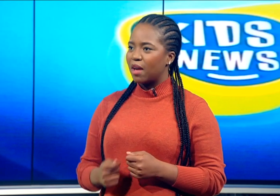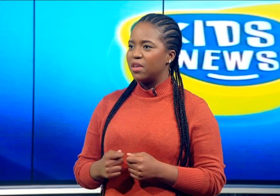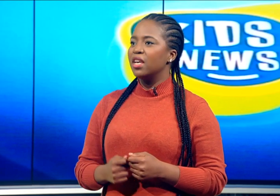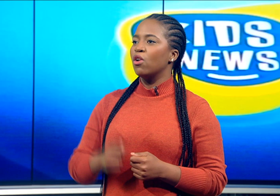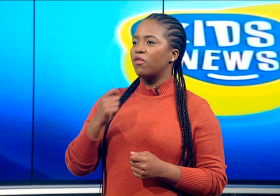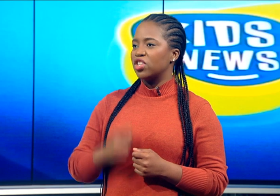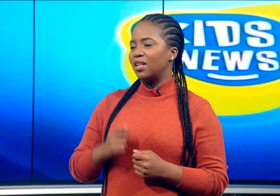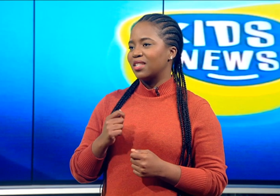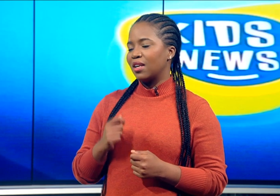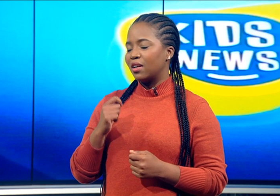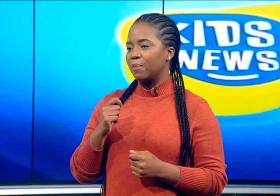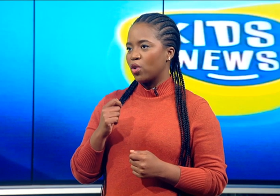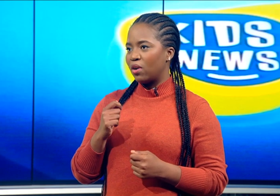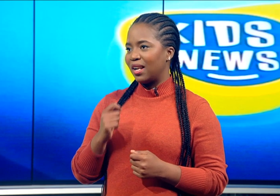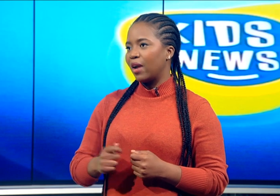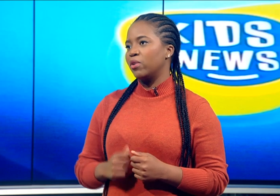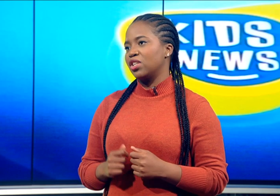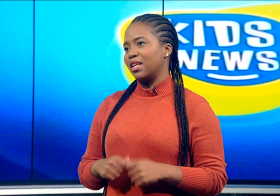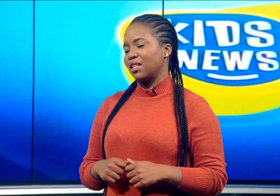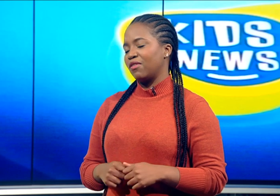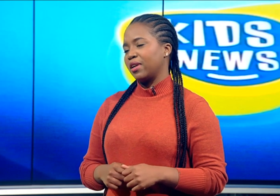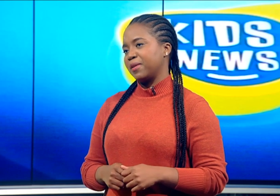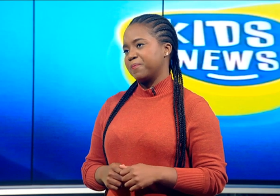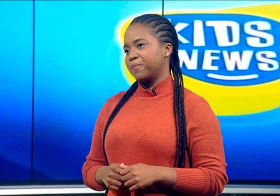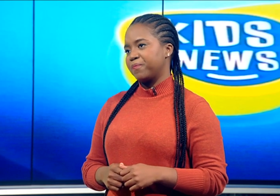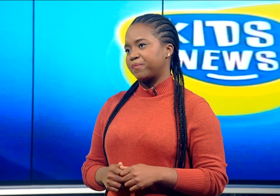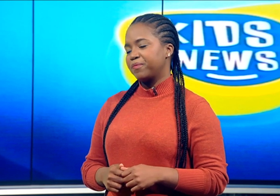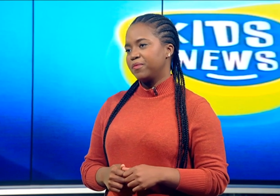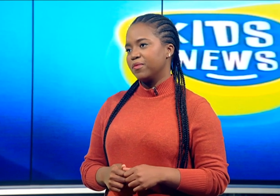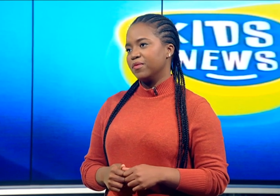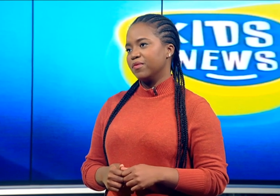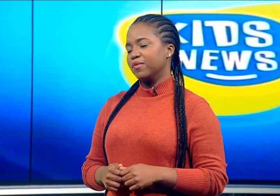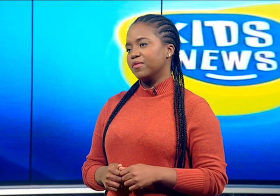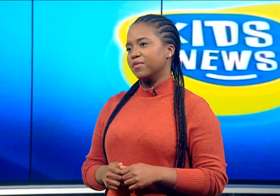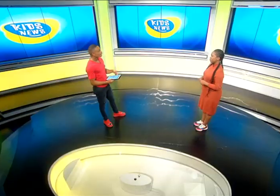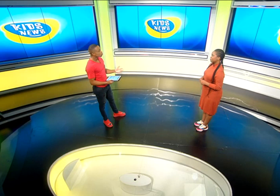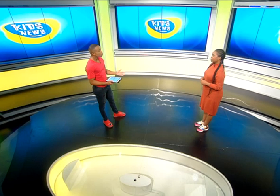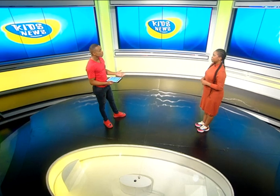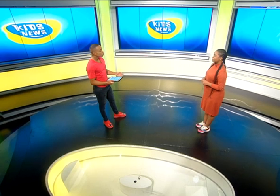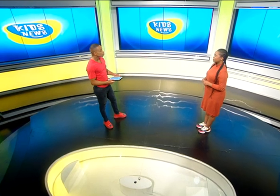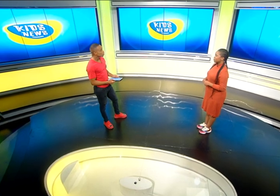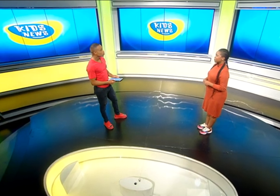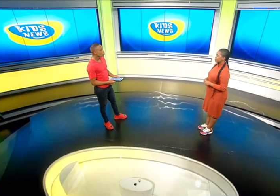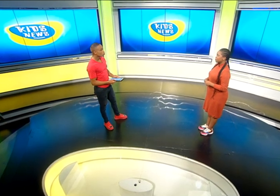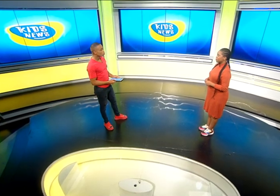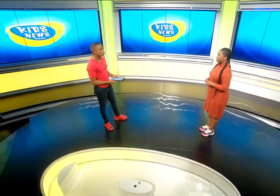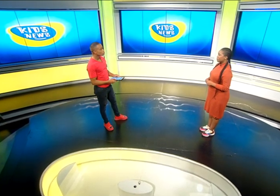alikakabi i-official language la South Africa. Omunye umuntu angasho ukuthi mhlambe lo limo lukhoni